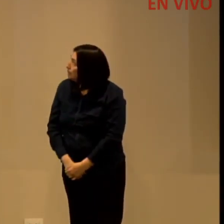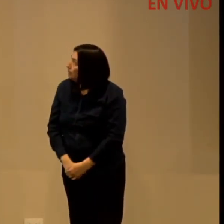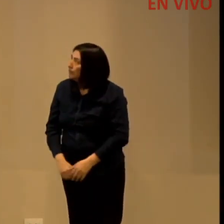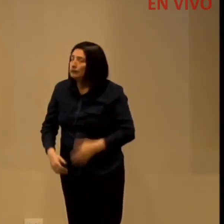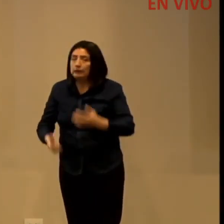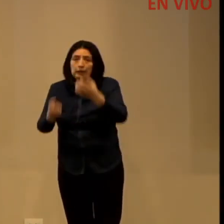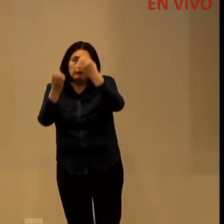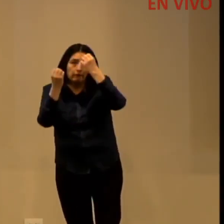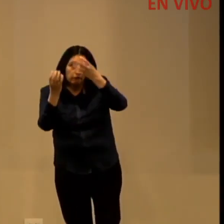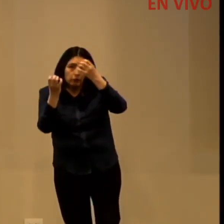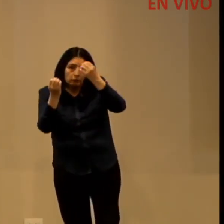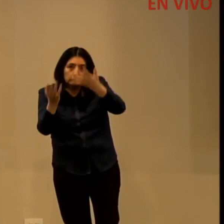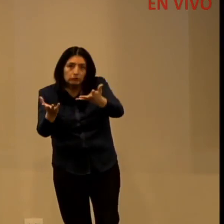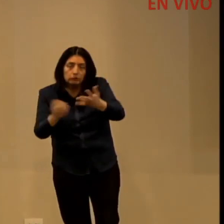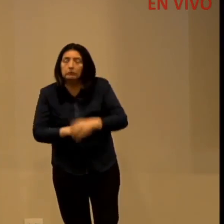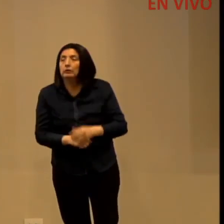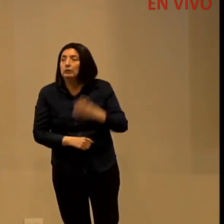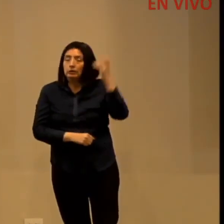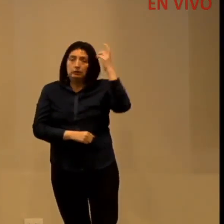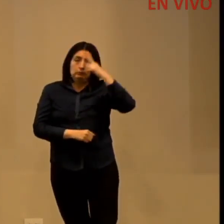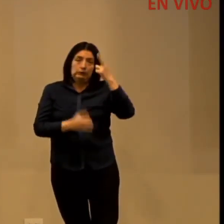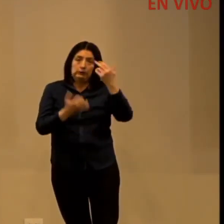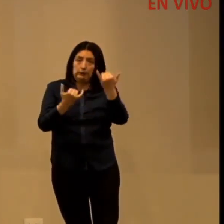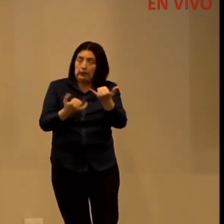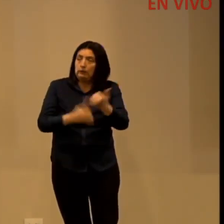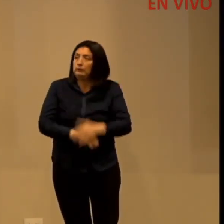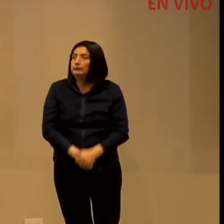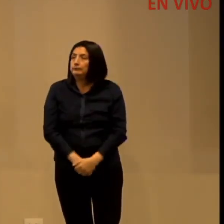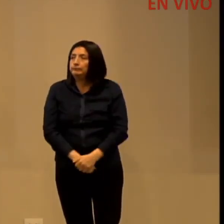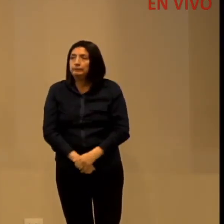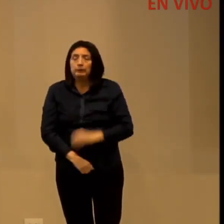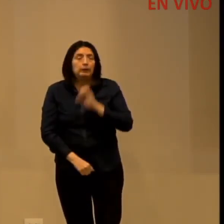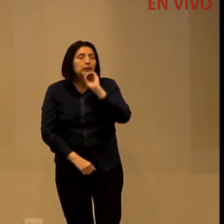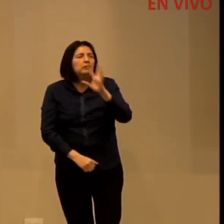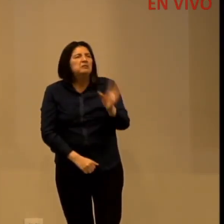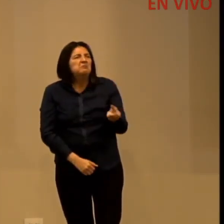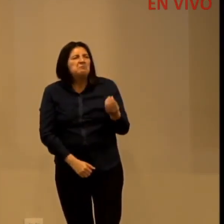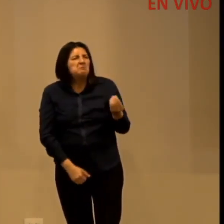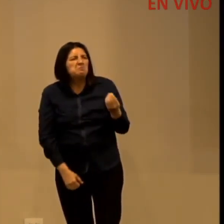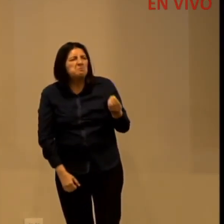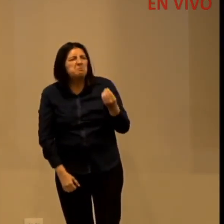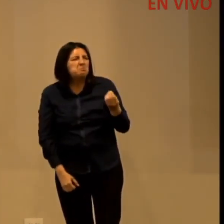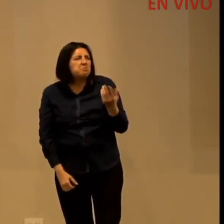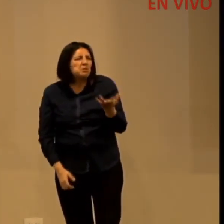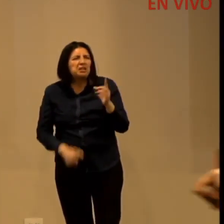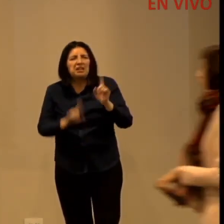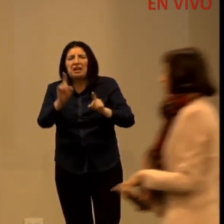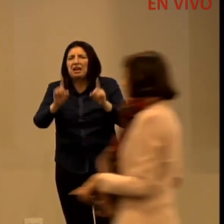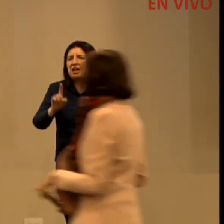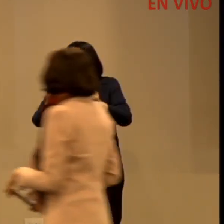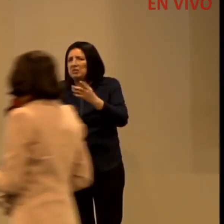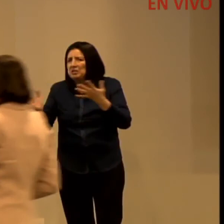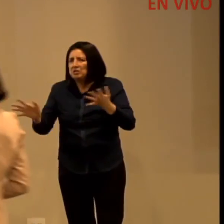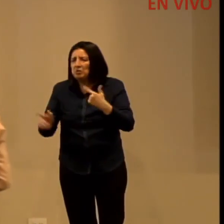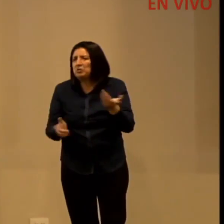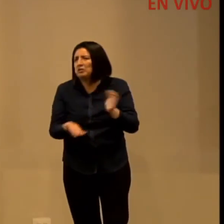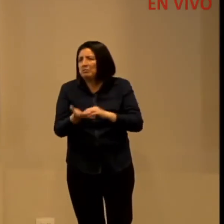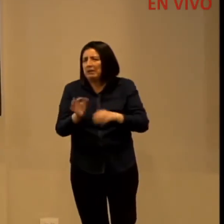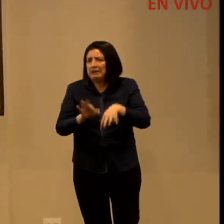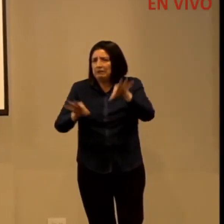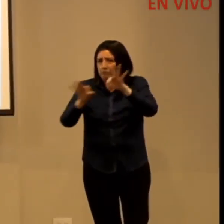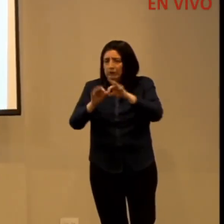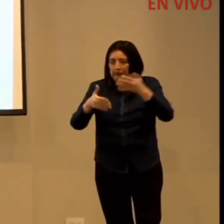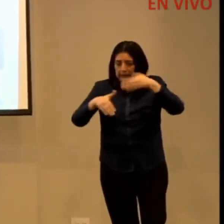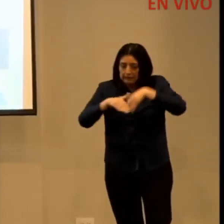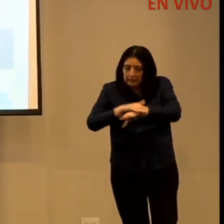de información. Y por eso ahora voy a decir por qué es que le damos énfasis a algunas actividades de ellas. Esta es una organización